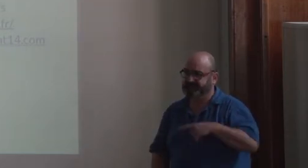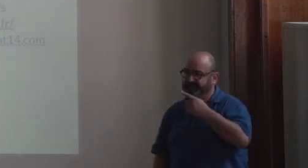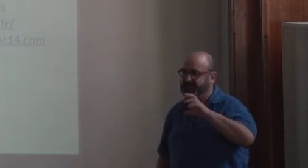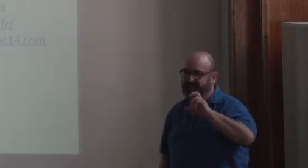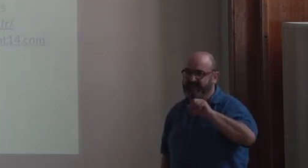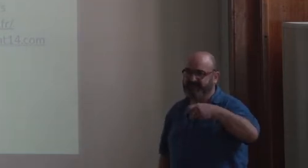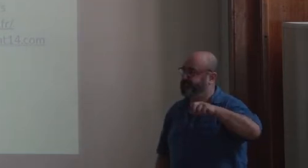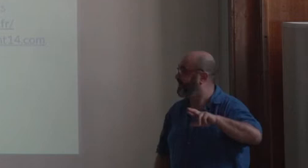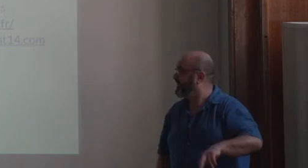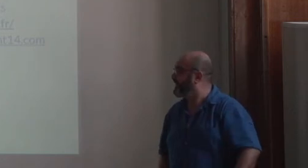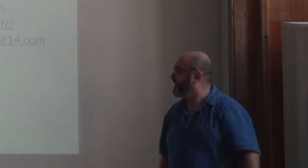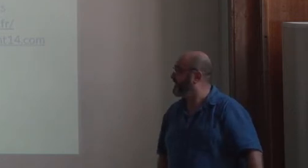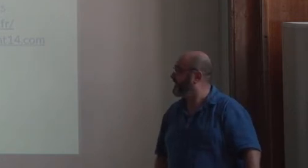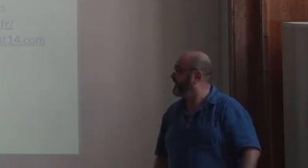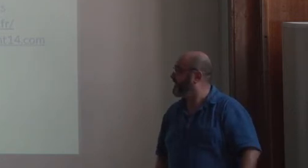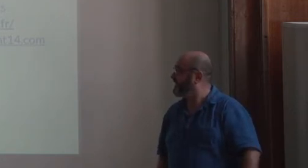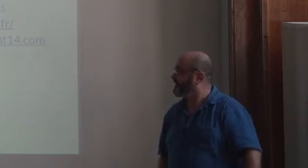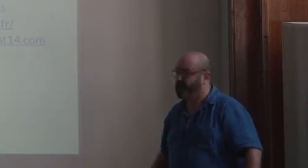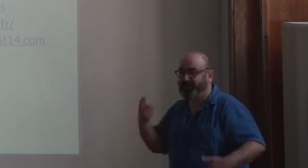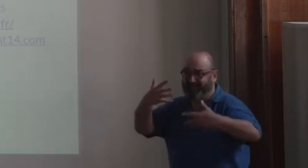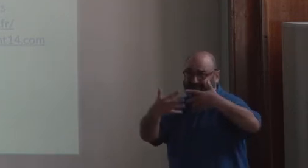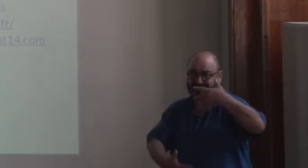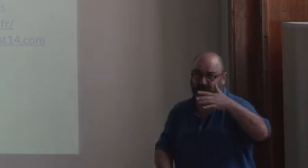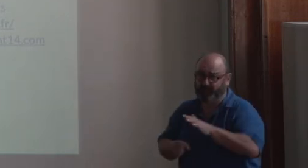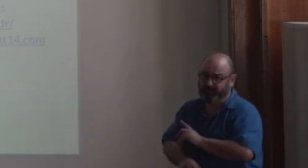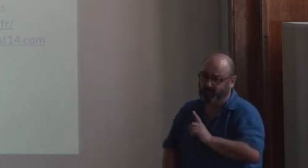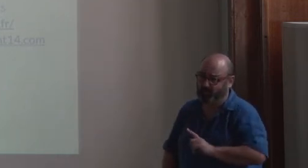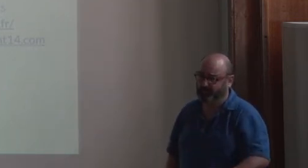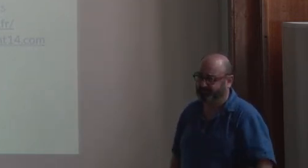Oui, c'est pas une liste exhaustive. Hein, mais c'est...